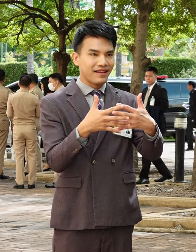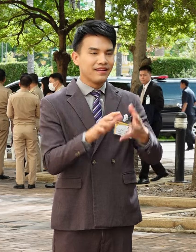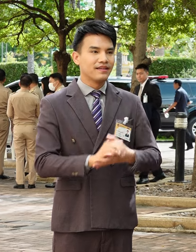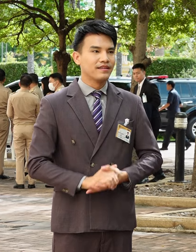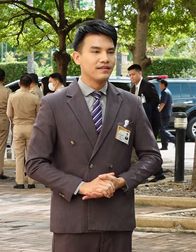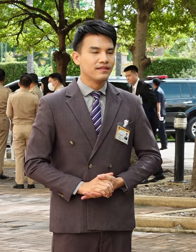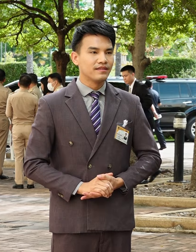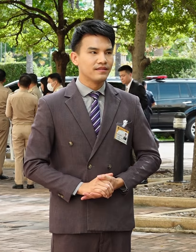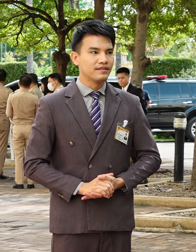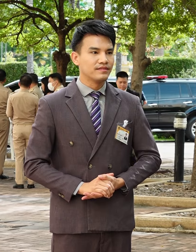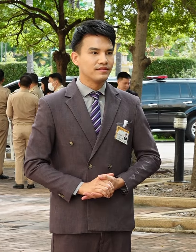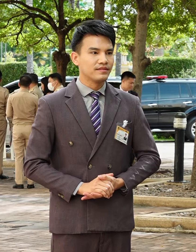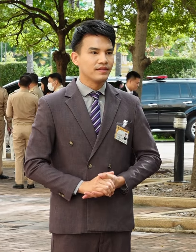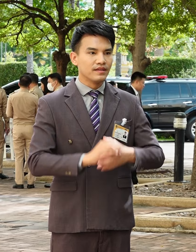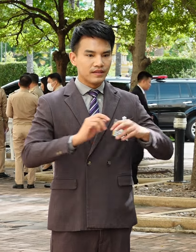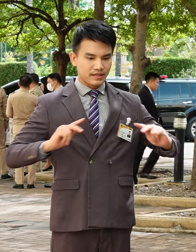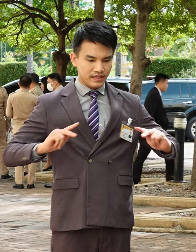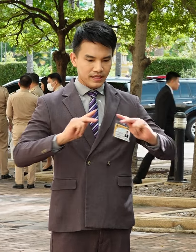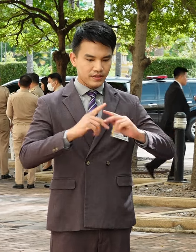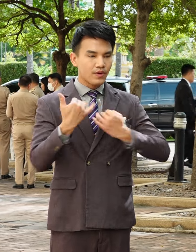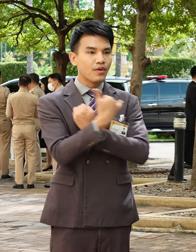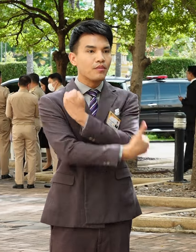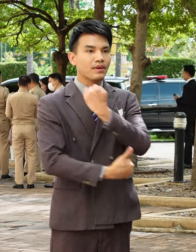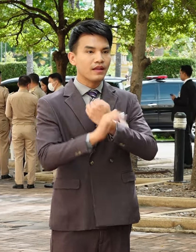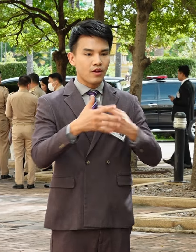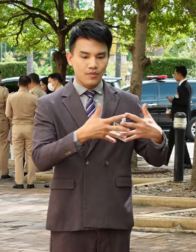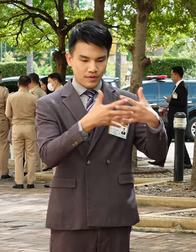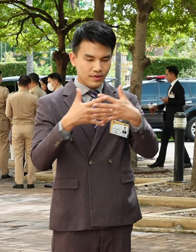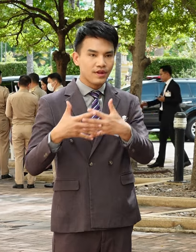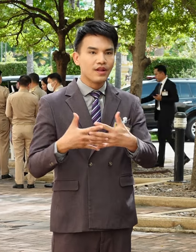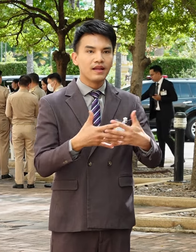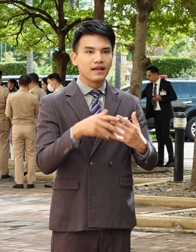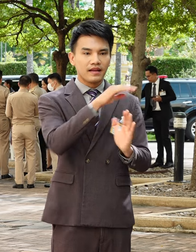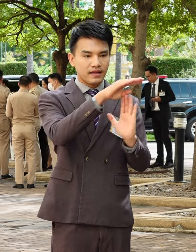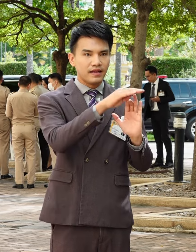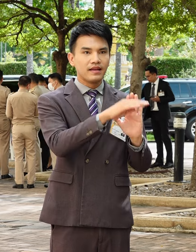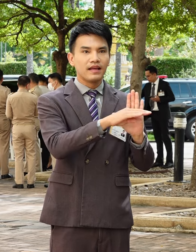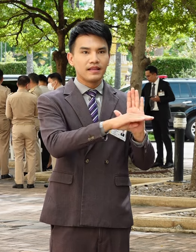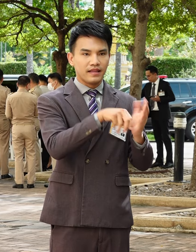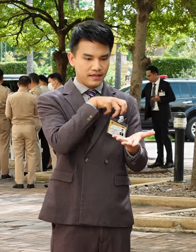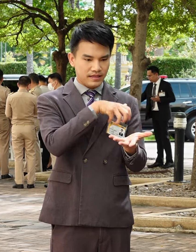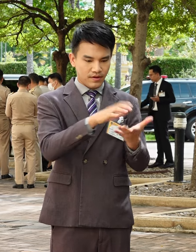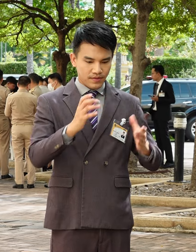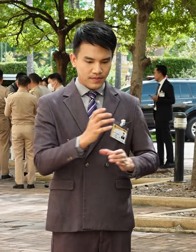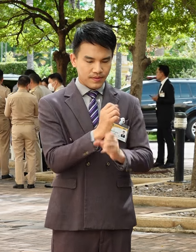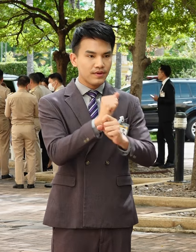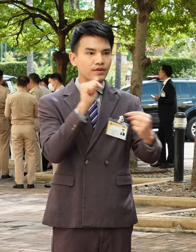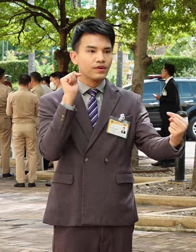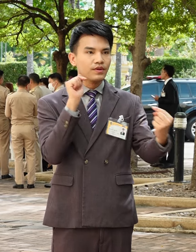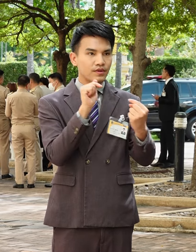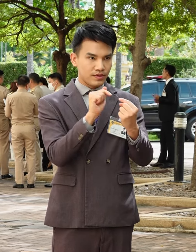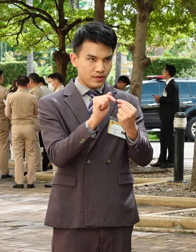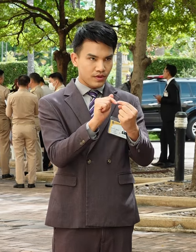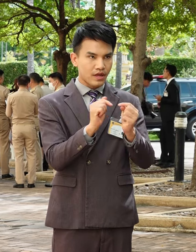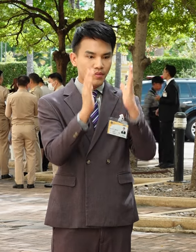นะครับทางกระทรวงการต่างประเทศของสหรัฐก็ได้เปิดเผยรายงานฉบับล่าสุดนะครับเกี่ยวกับสถานการณ์